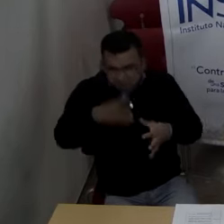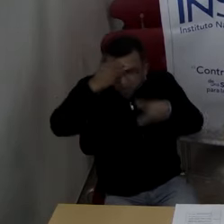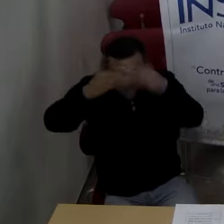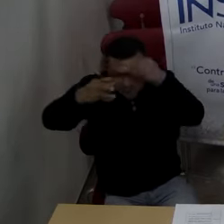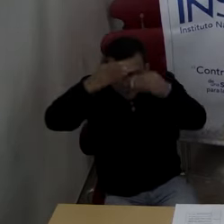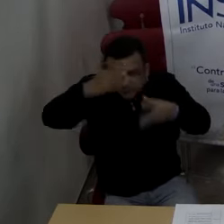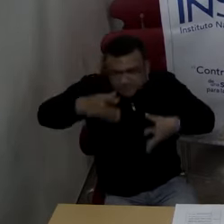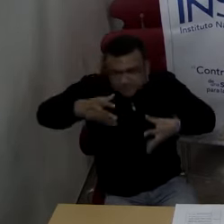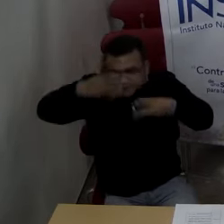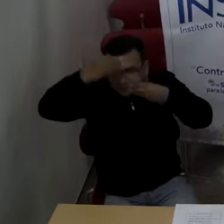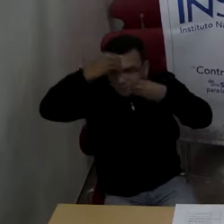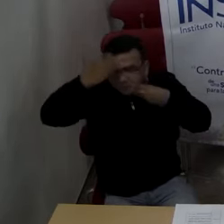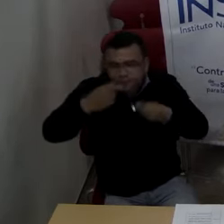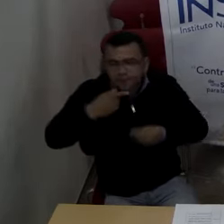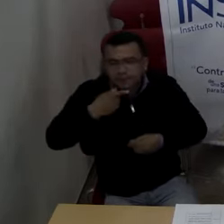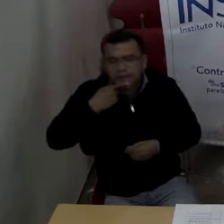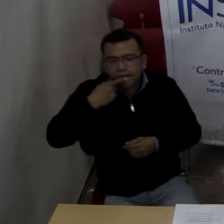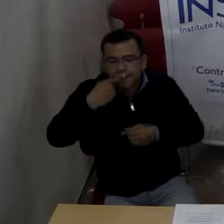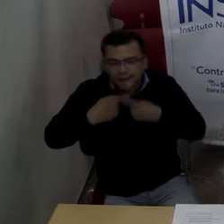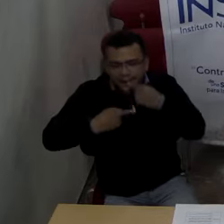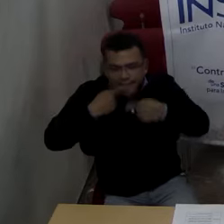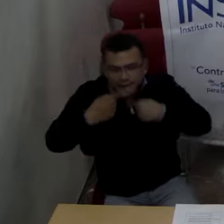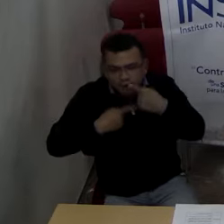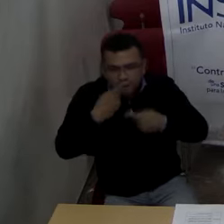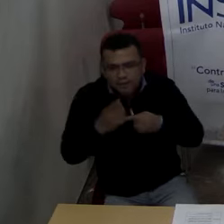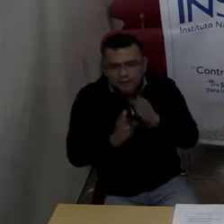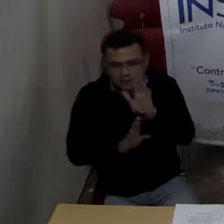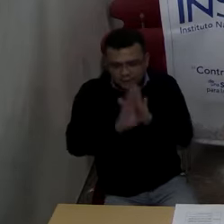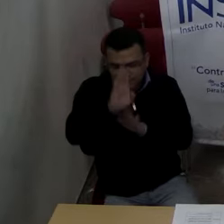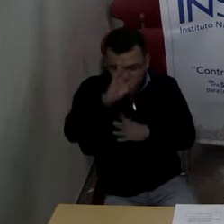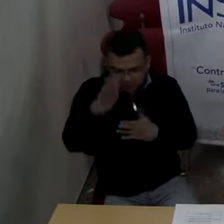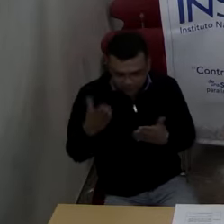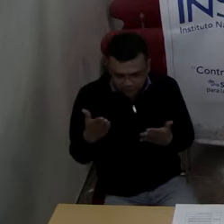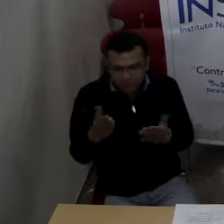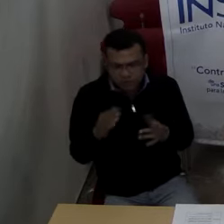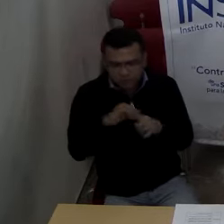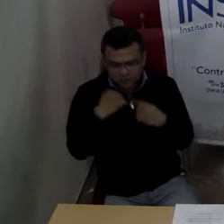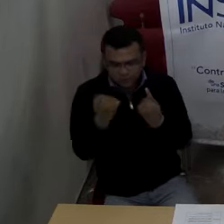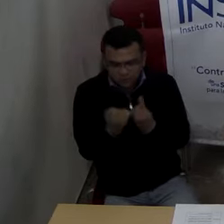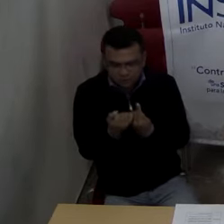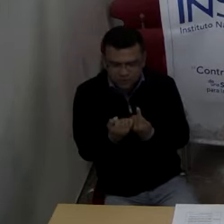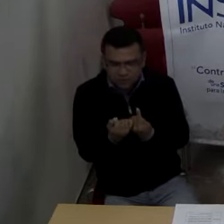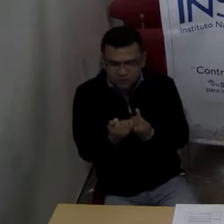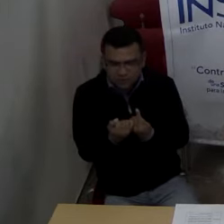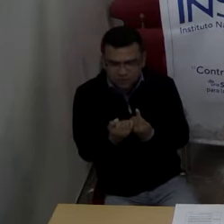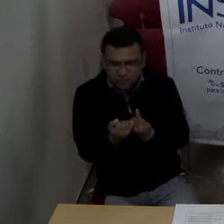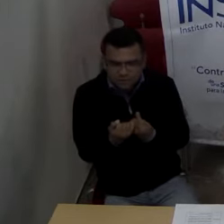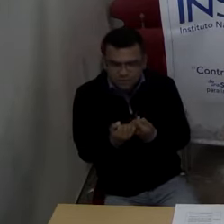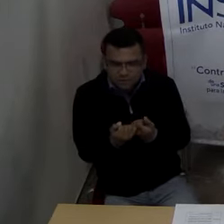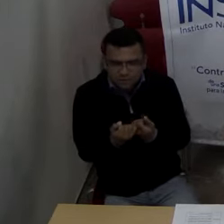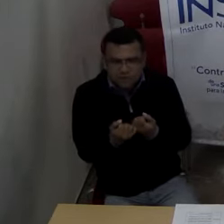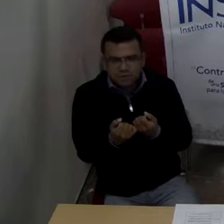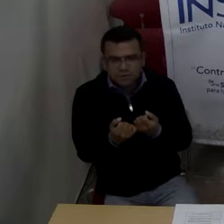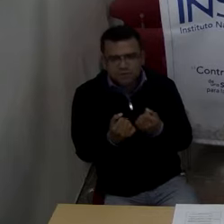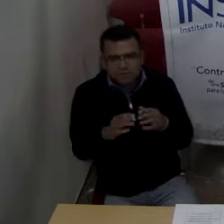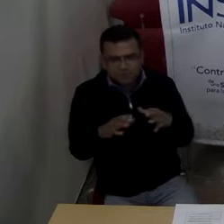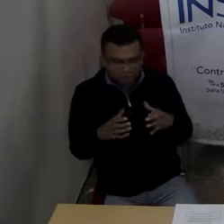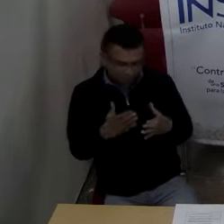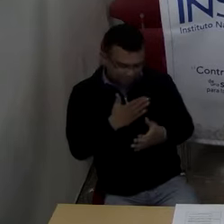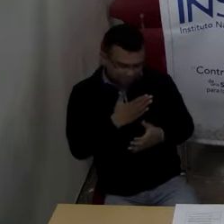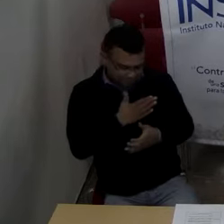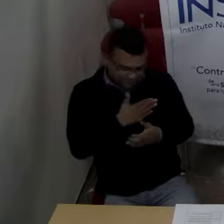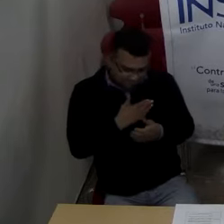socioafectivo, cognoscitivo, todo el desarrollo integral de una persona. La salud